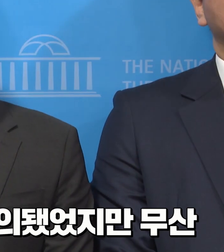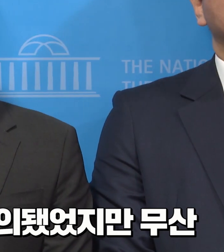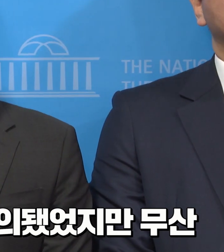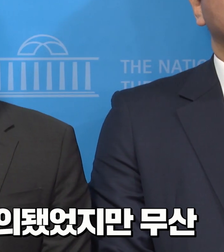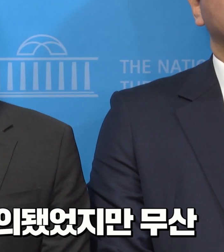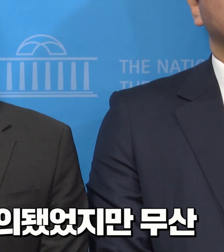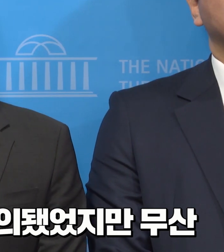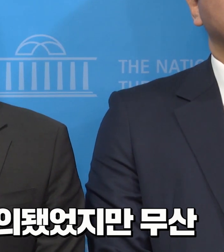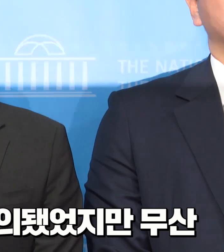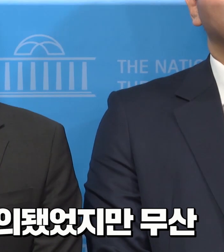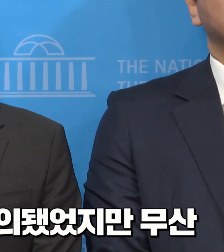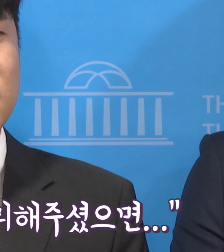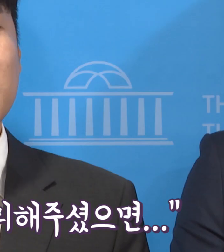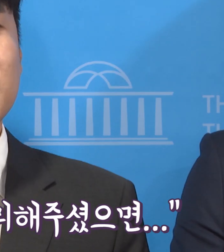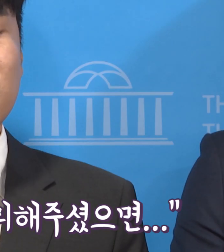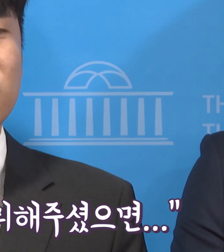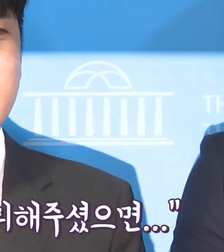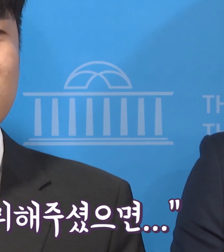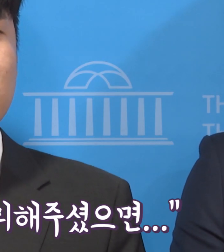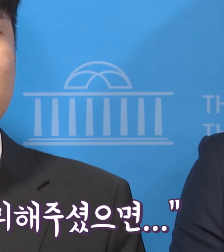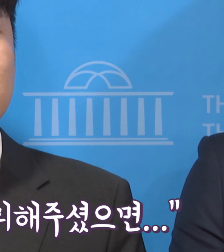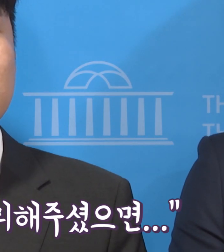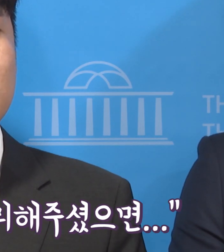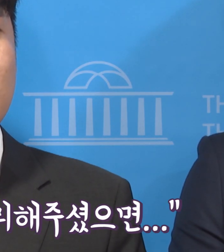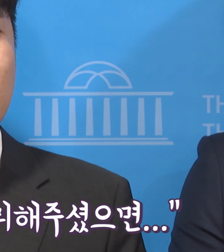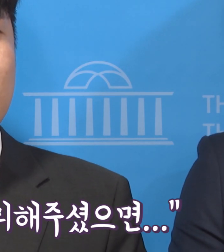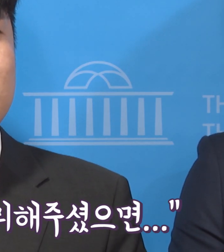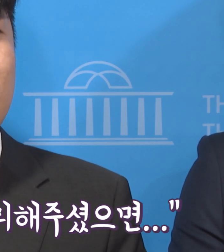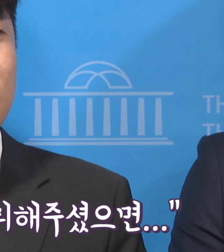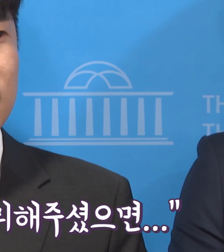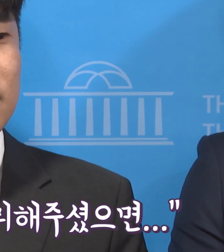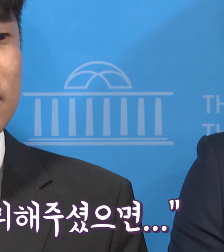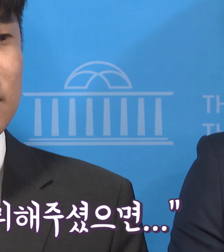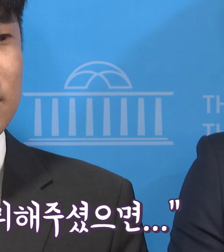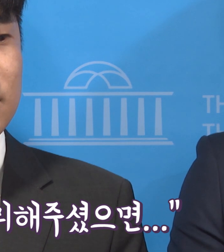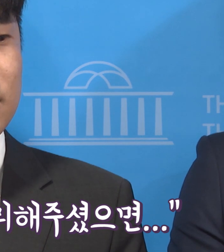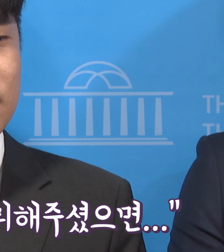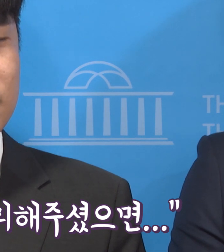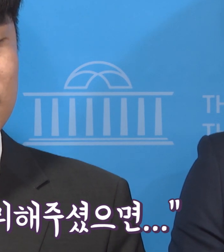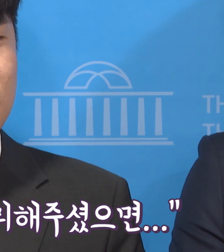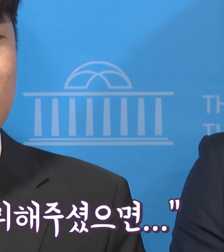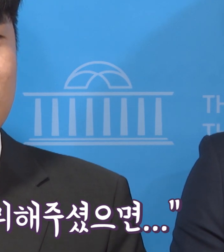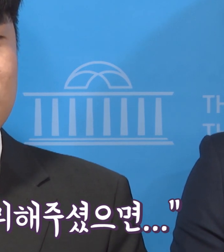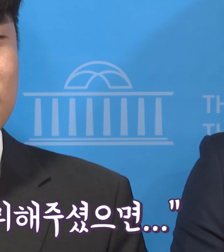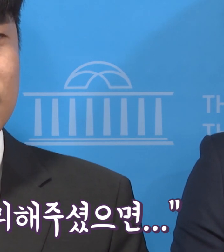참 가슴이 아픕니다. 21대 국회에서는